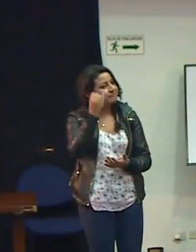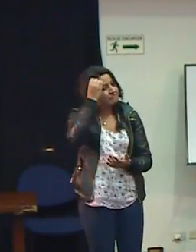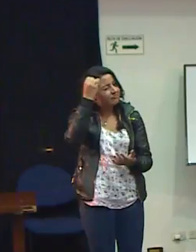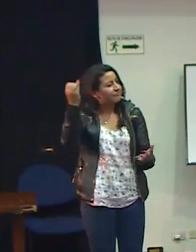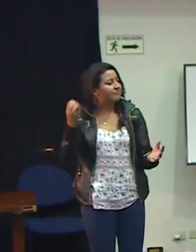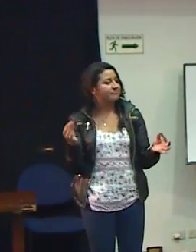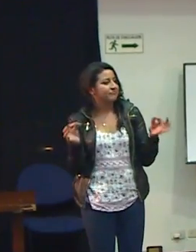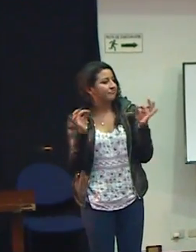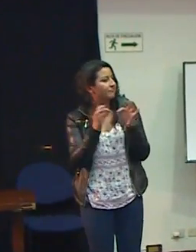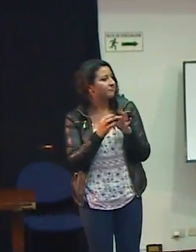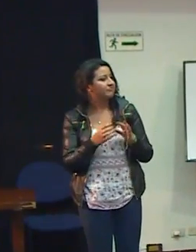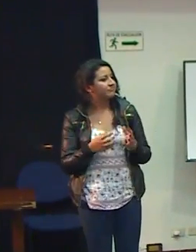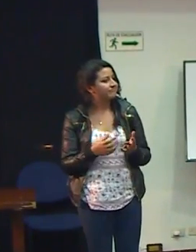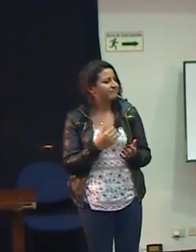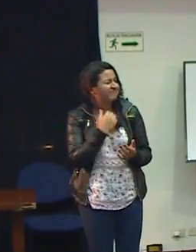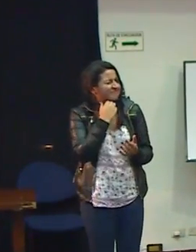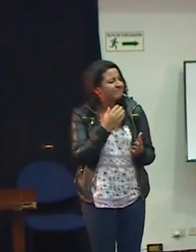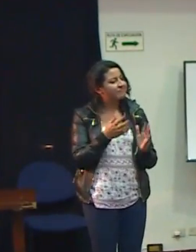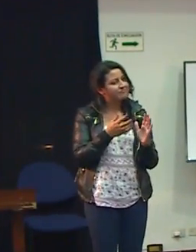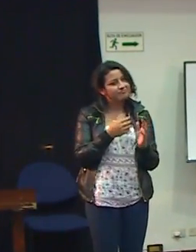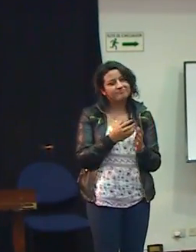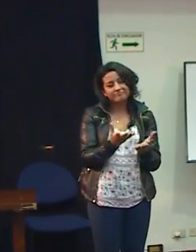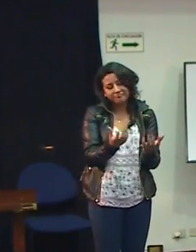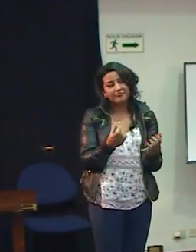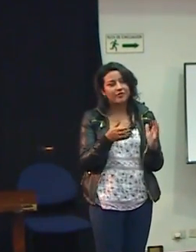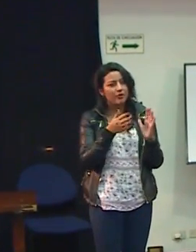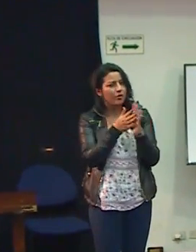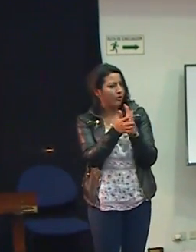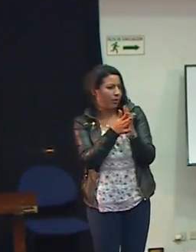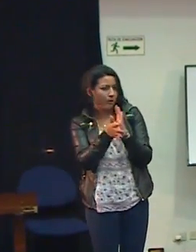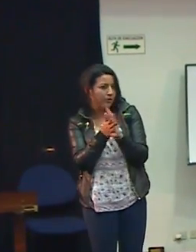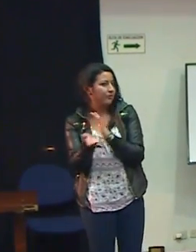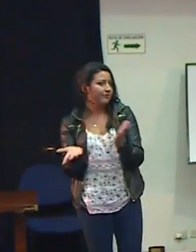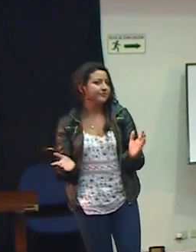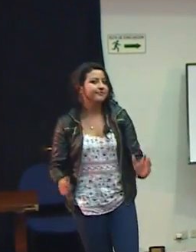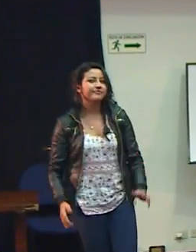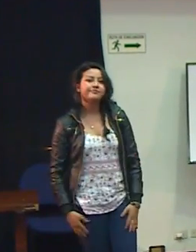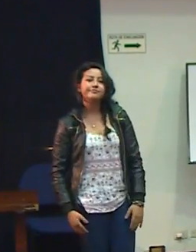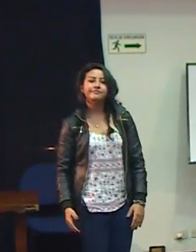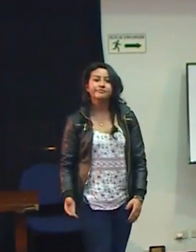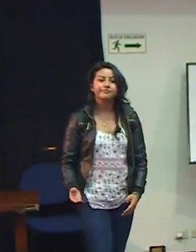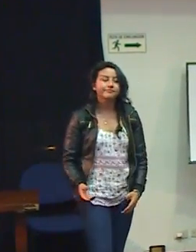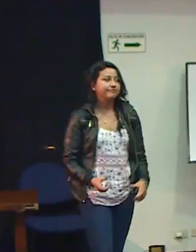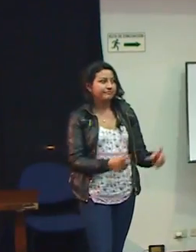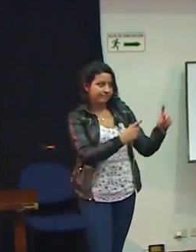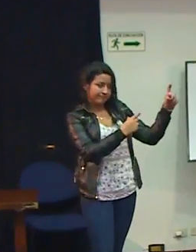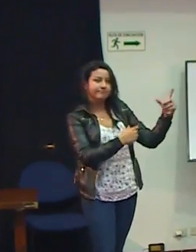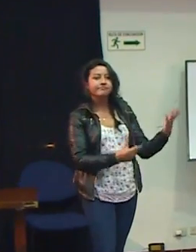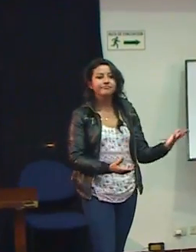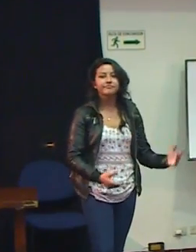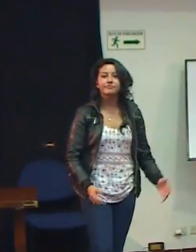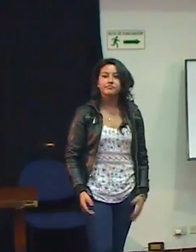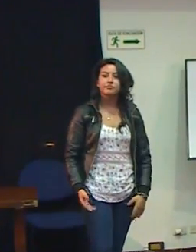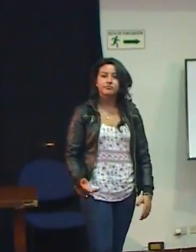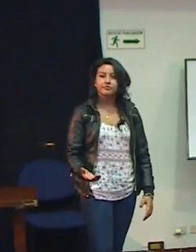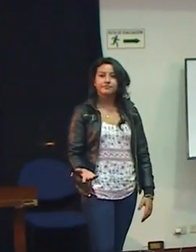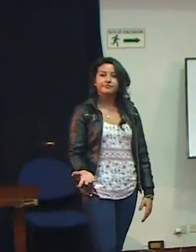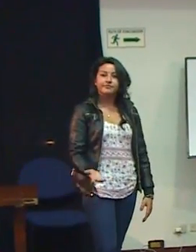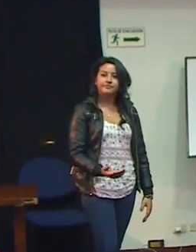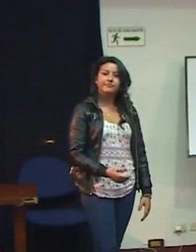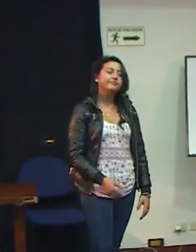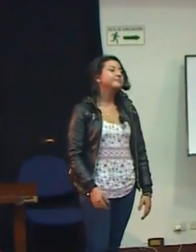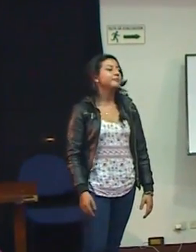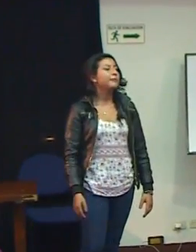Vamos a socializar las opiniones y las ideas más importantes que ustedes quieran contarnos sobre